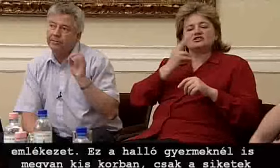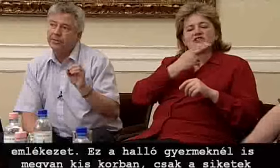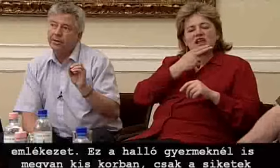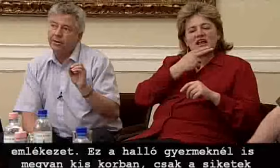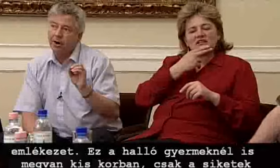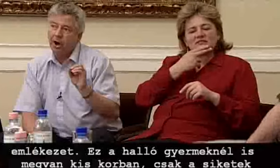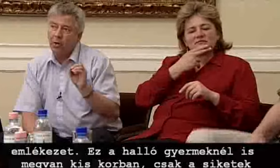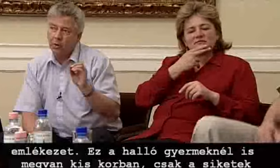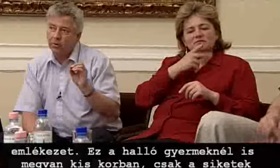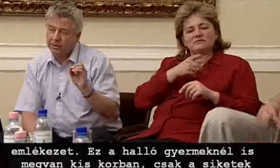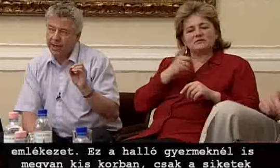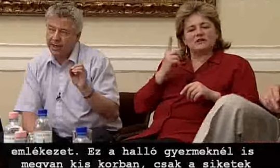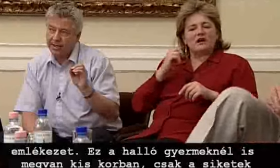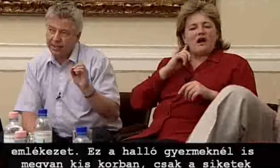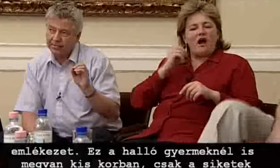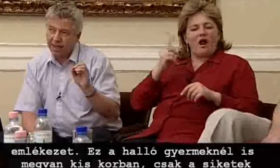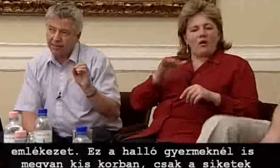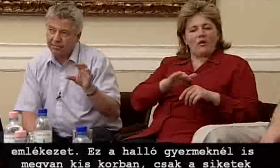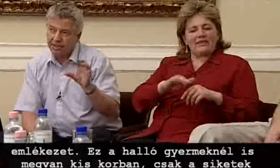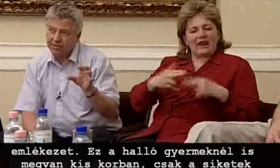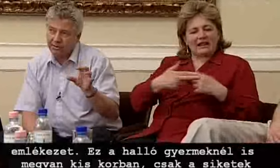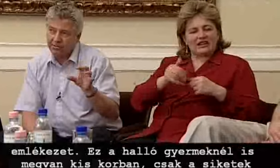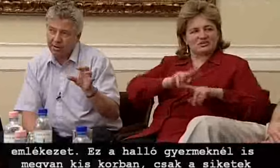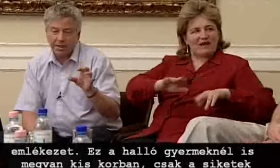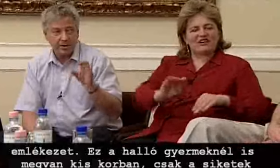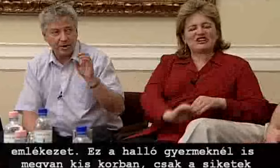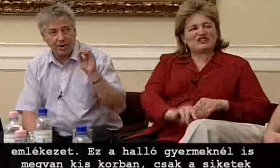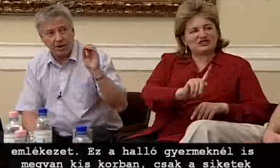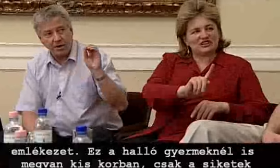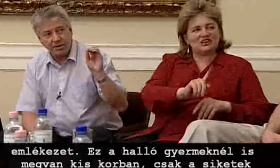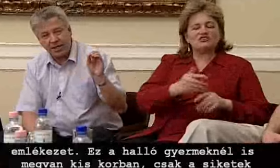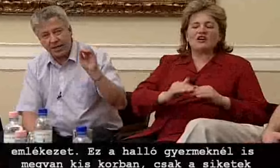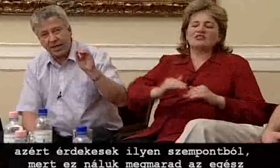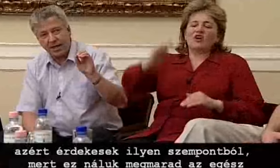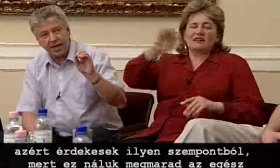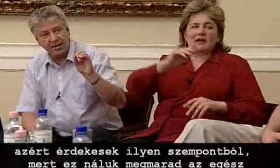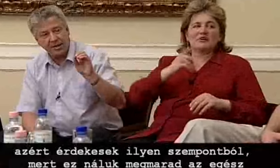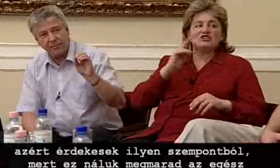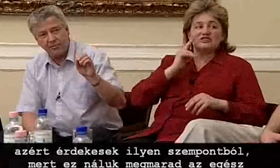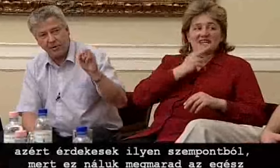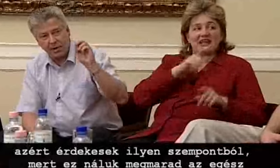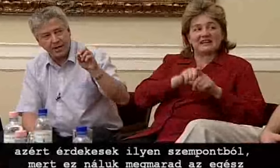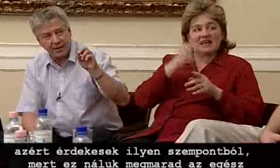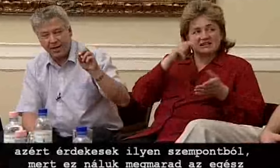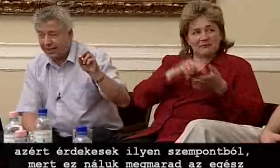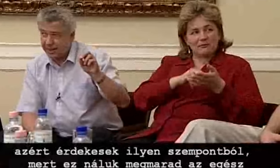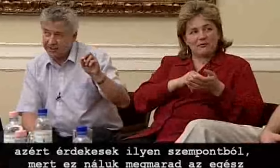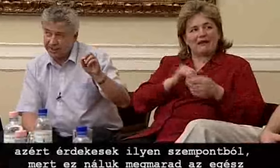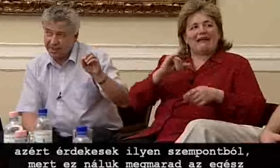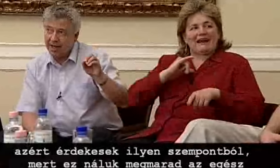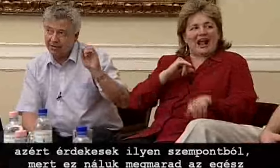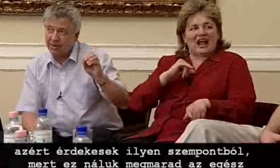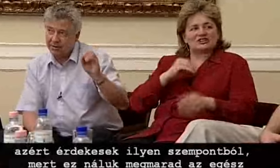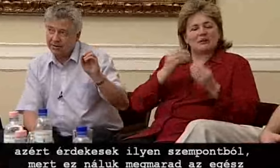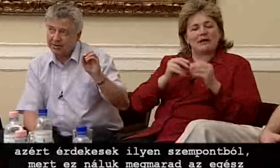a halló gyereknél is megvan kiskorba, csak a siketek ilyen szempontból azért érdekesek,